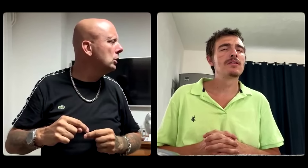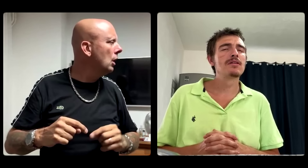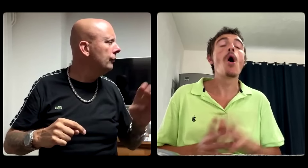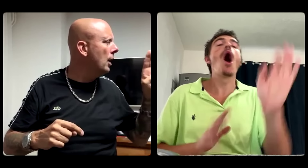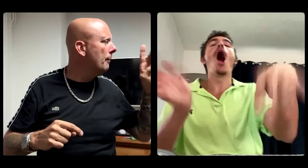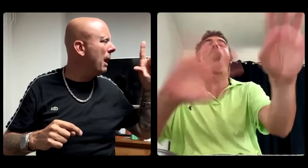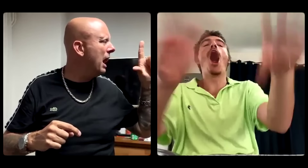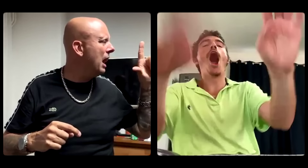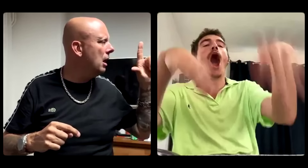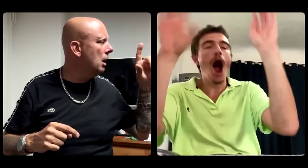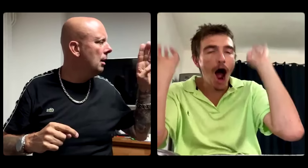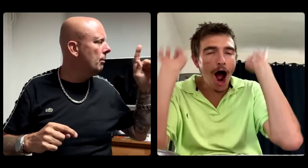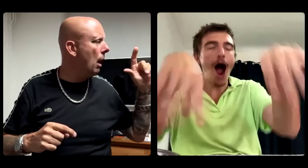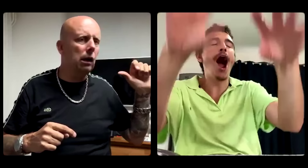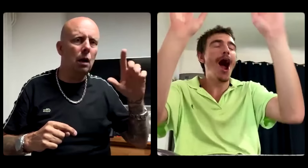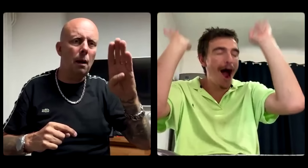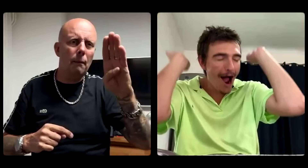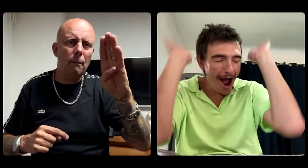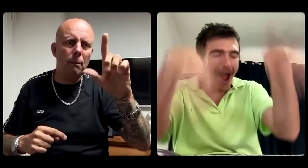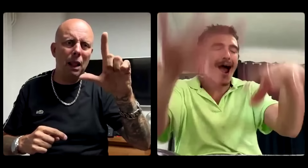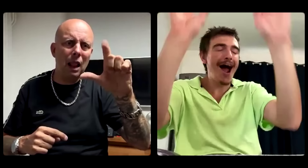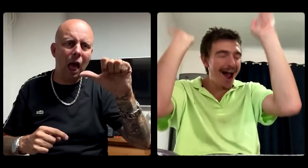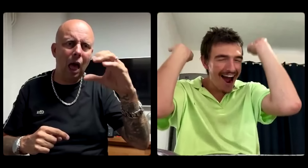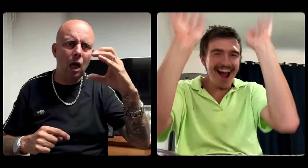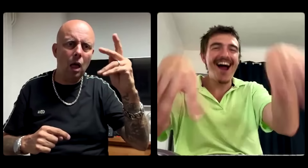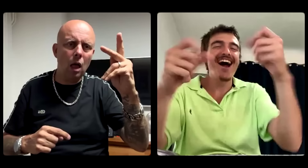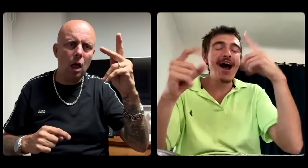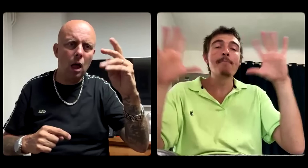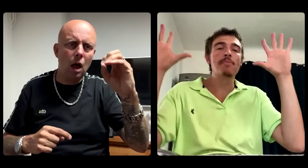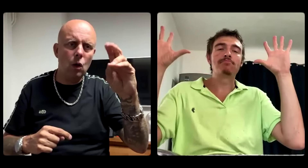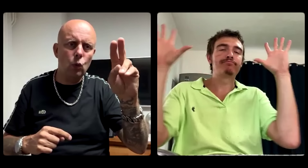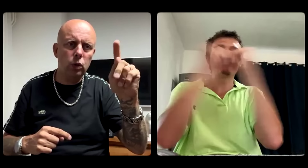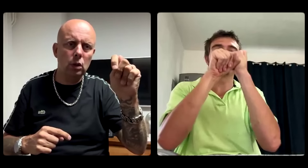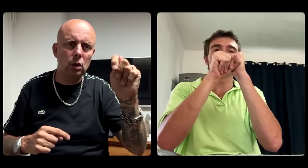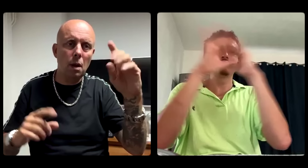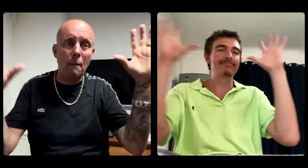Dat gaat. Dat.